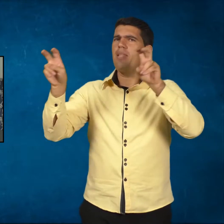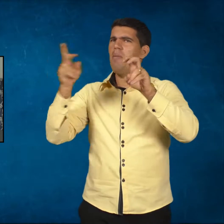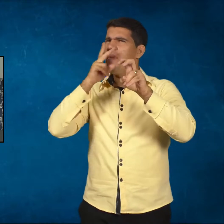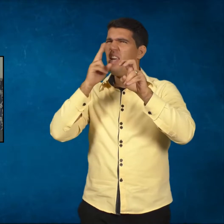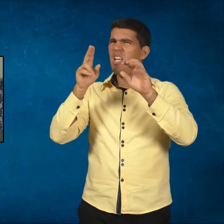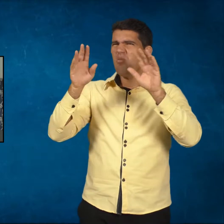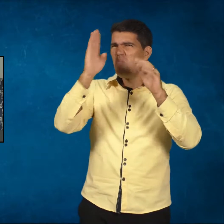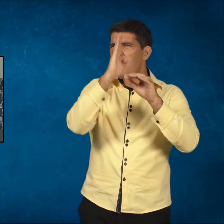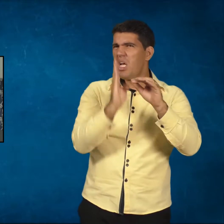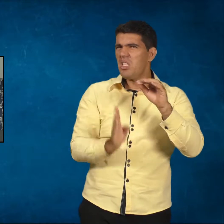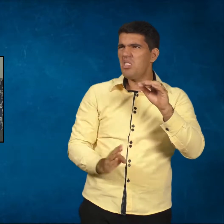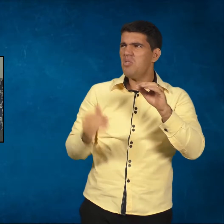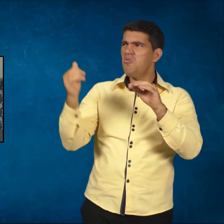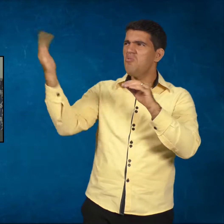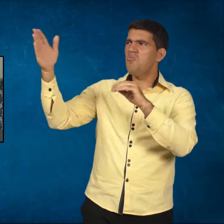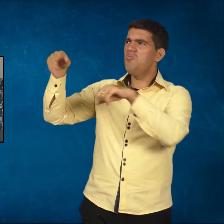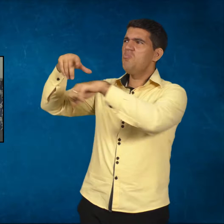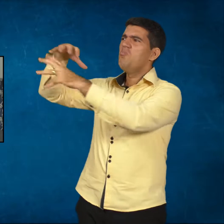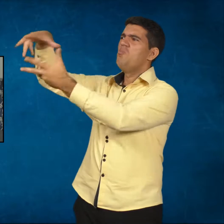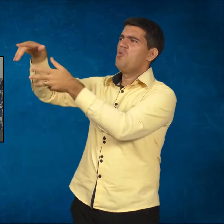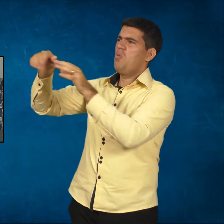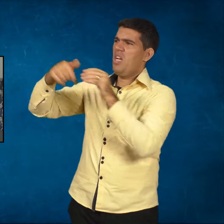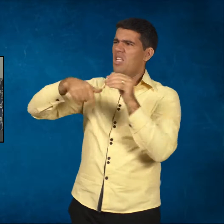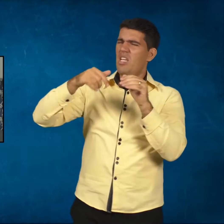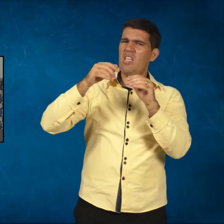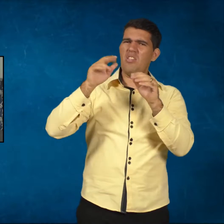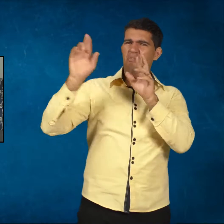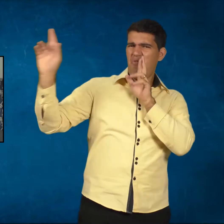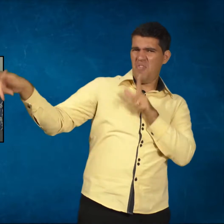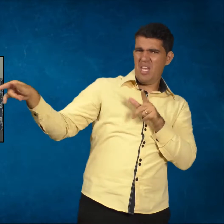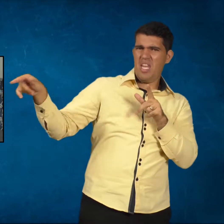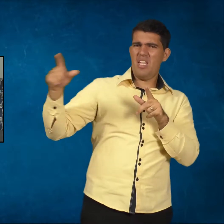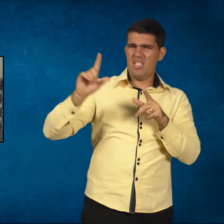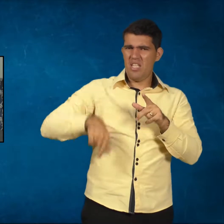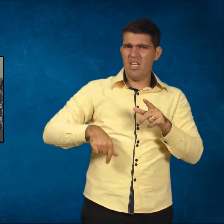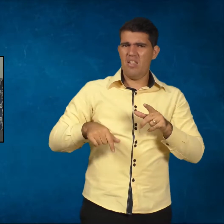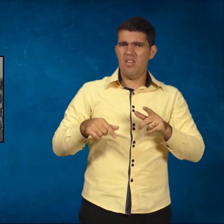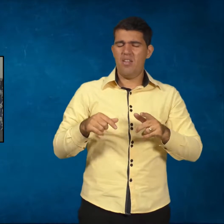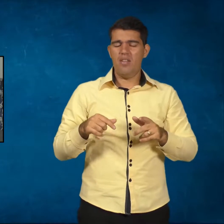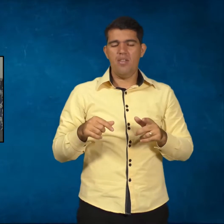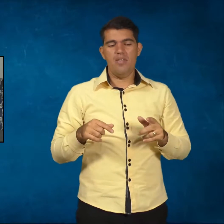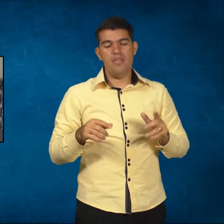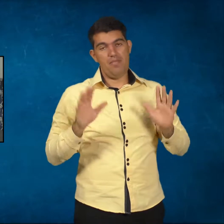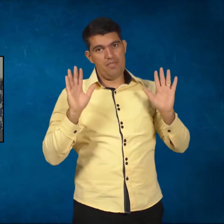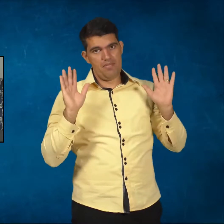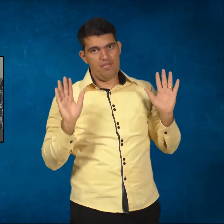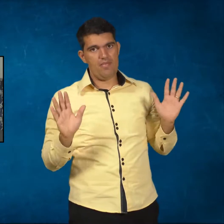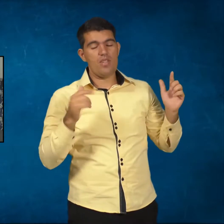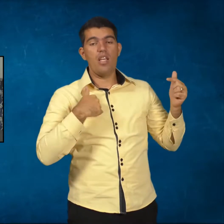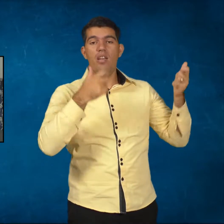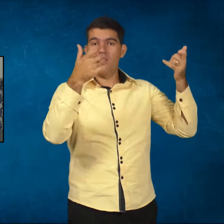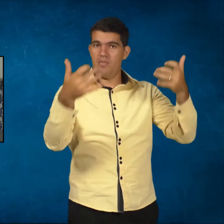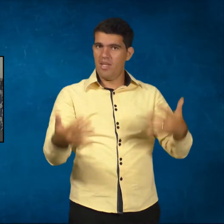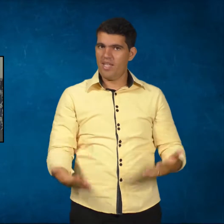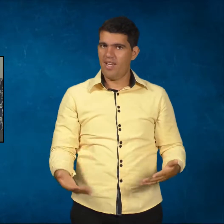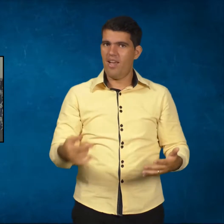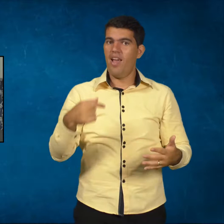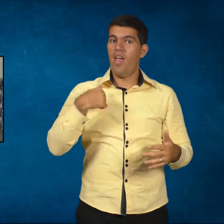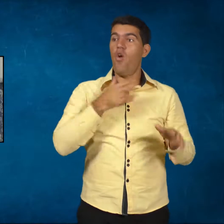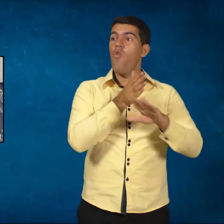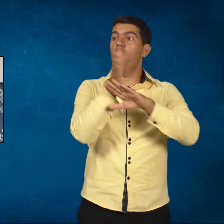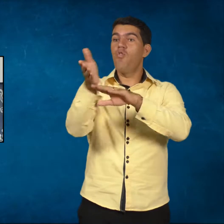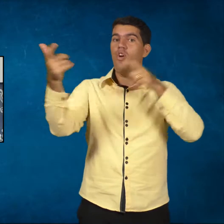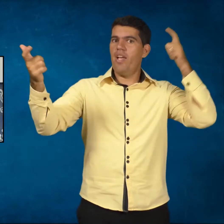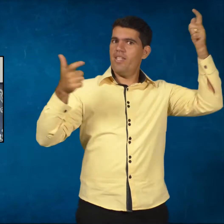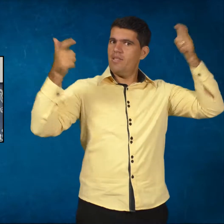muito longe. É isso para esse tema também entra essa questão? Pelo contrário, eu tive a oportunidade de fazer o meu pós-doutorado na